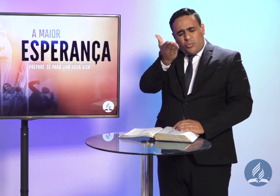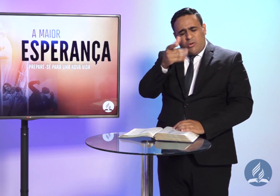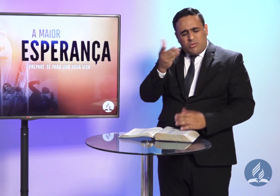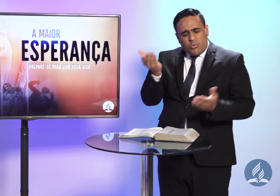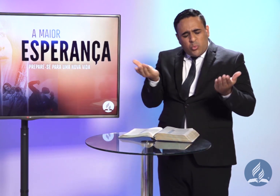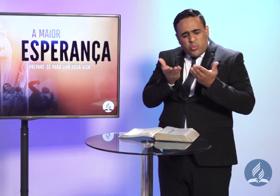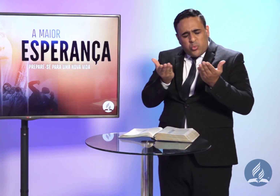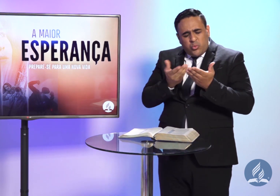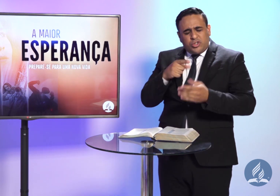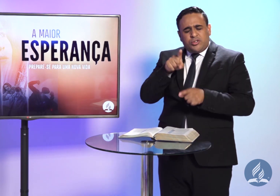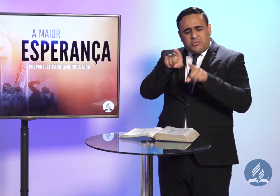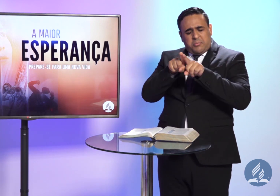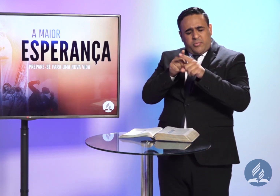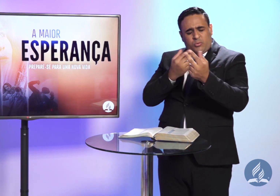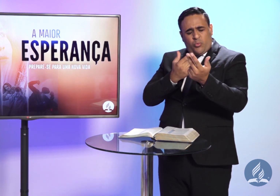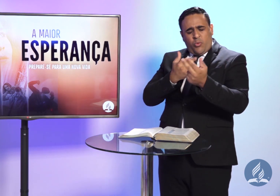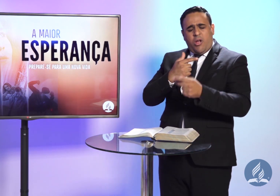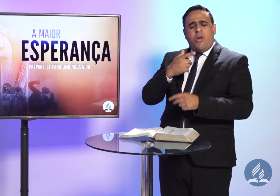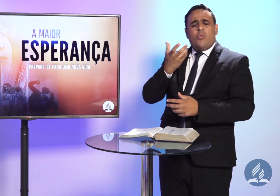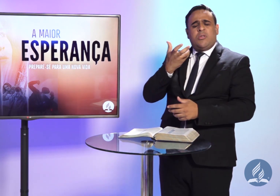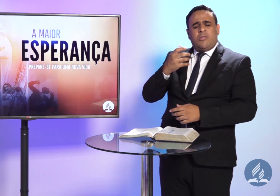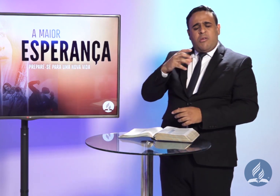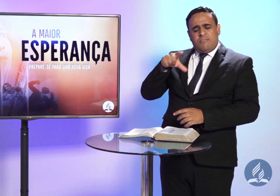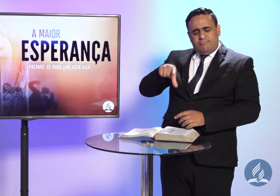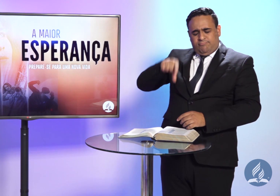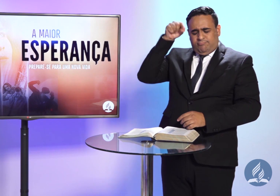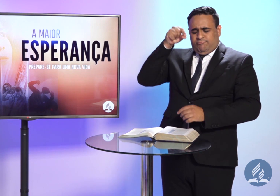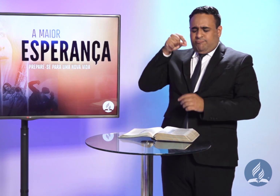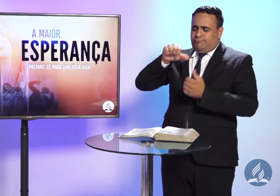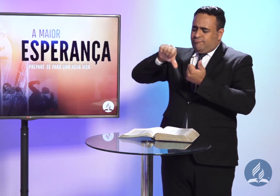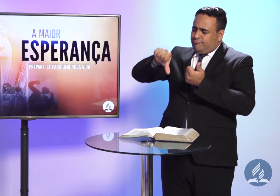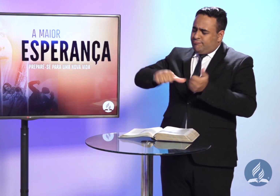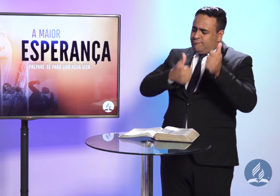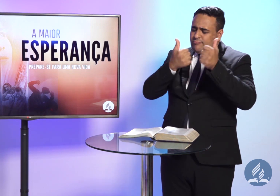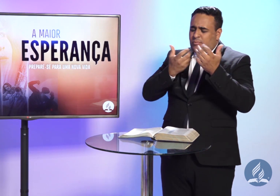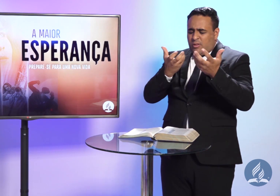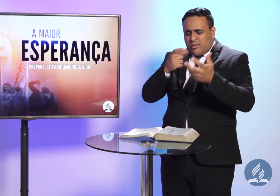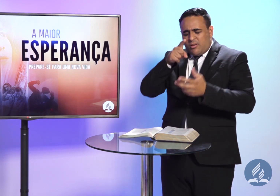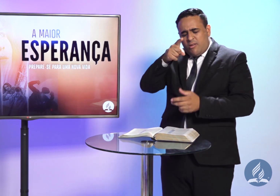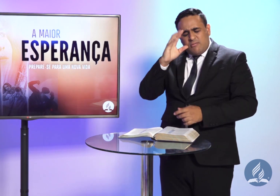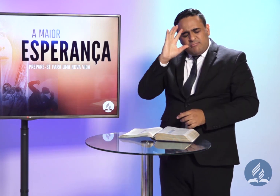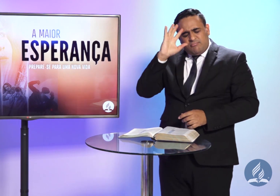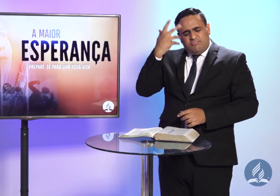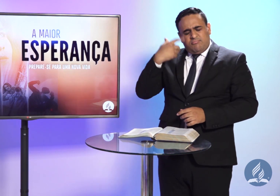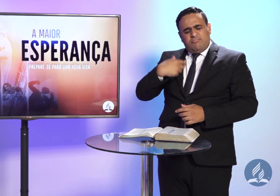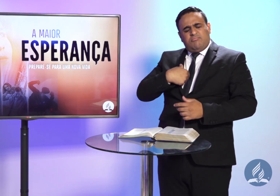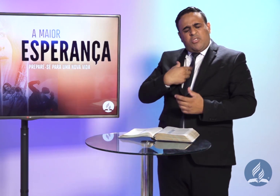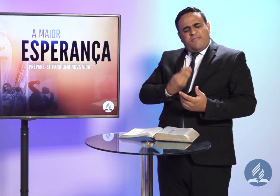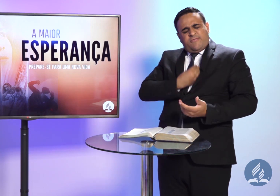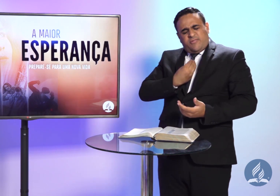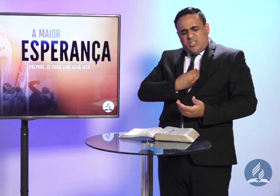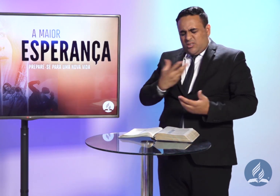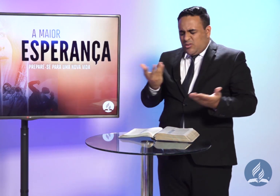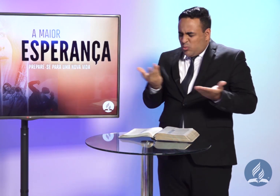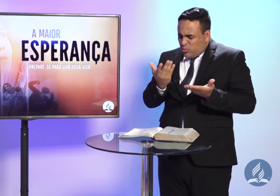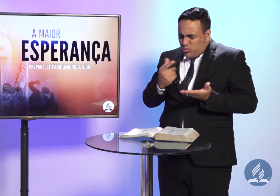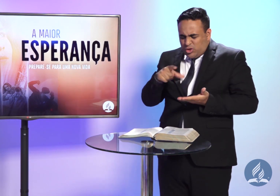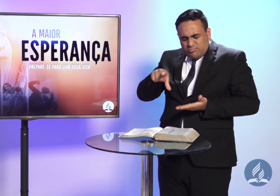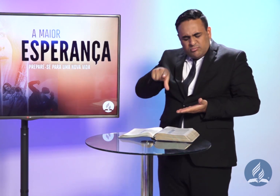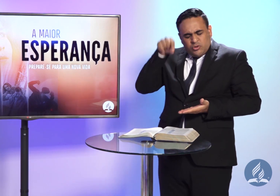decidam sentir a necessidade de se batizar, para que elas decidam se batizar, para que elas